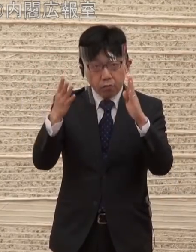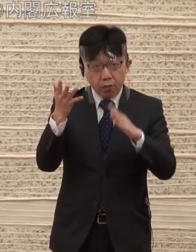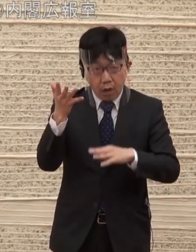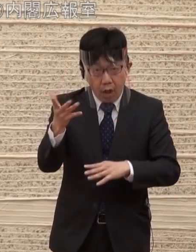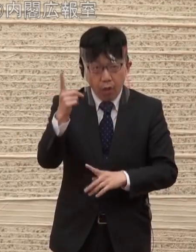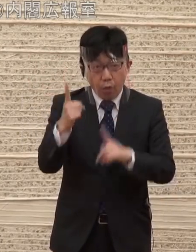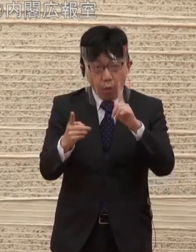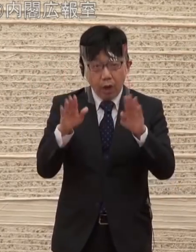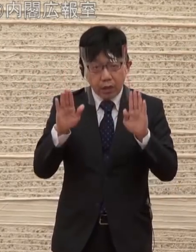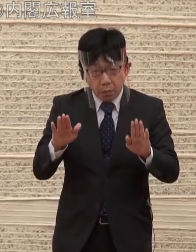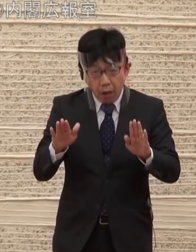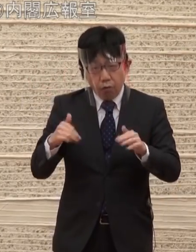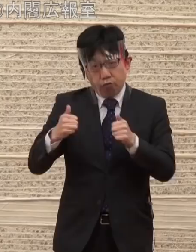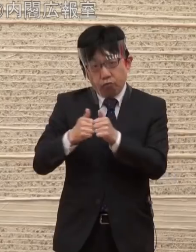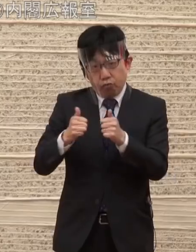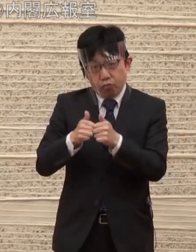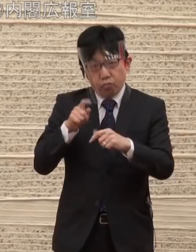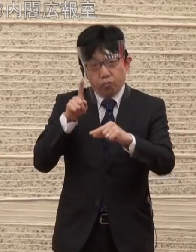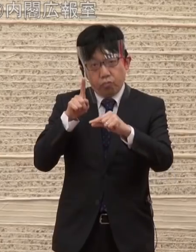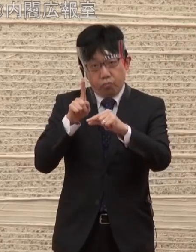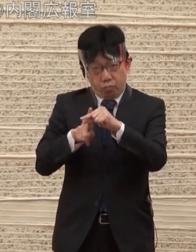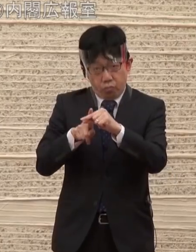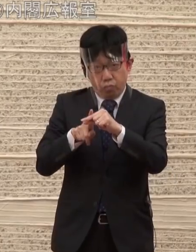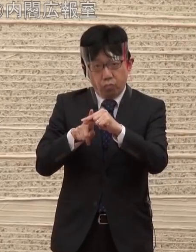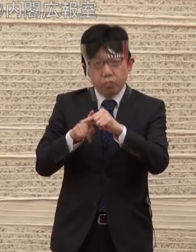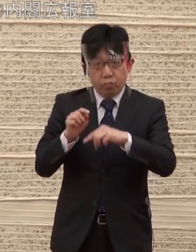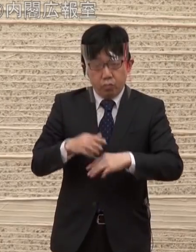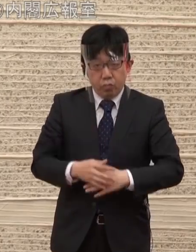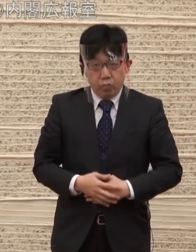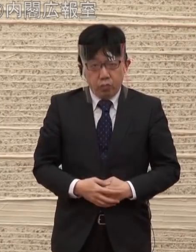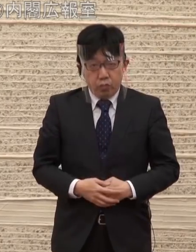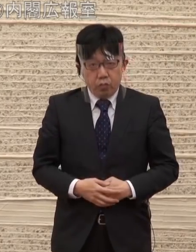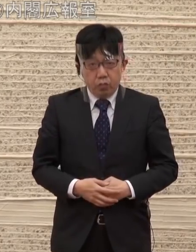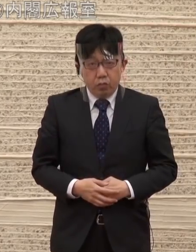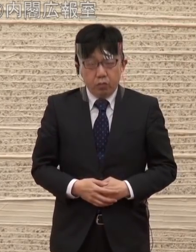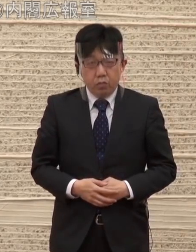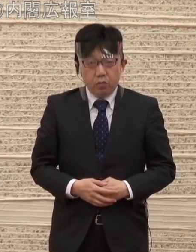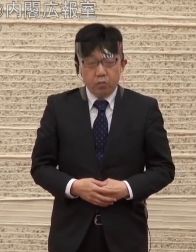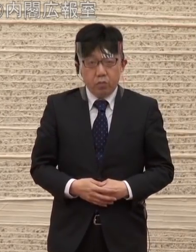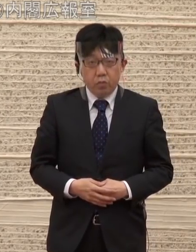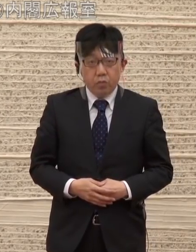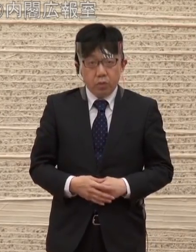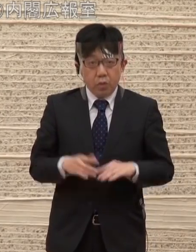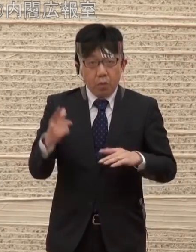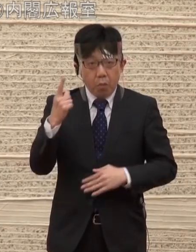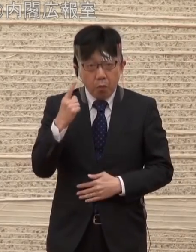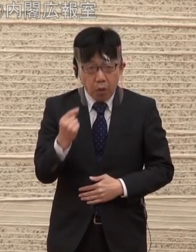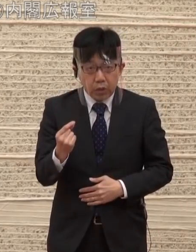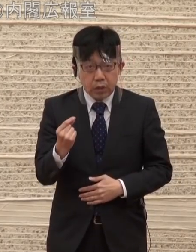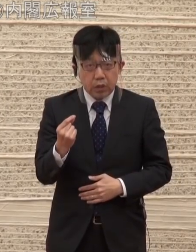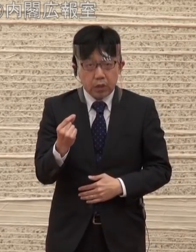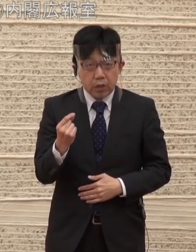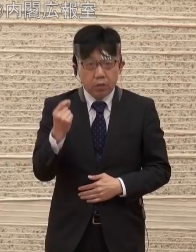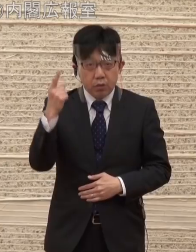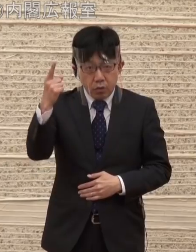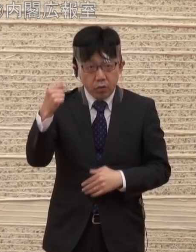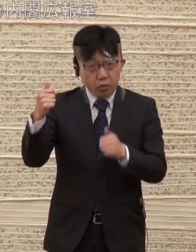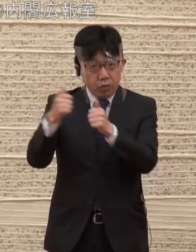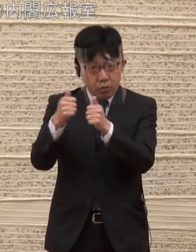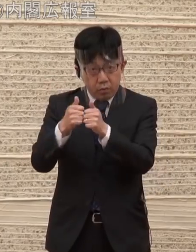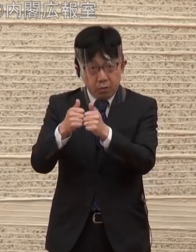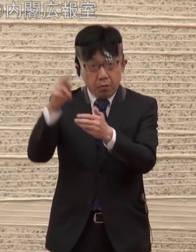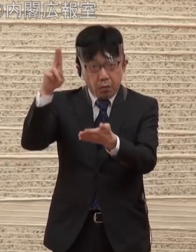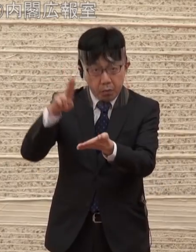調整をしているというふうに承知をしております調整が整えばですね